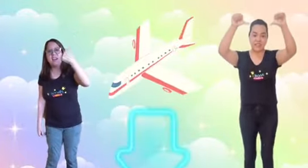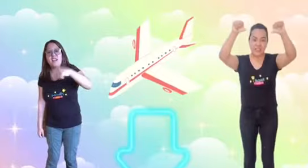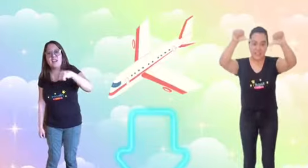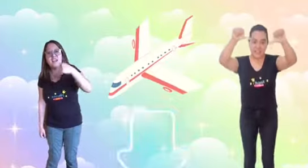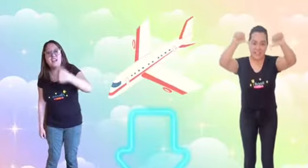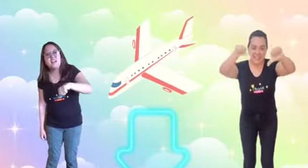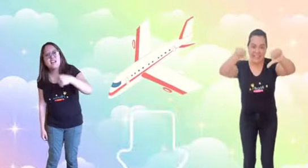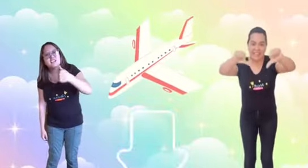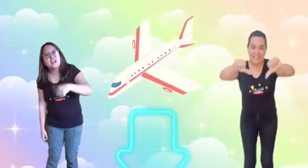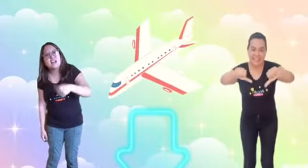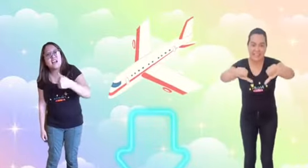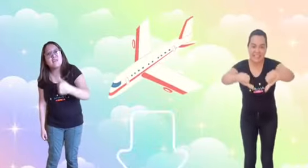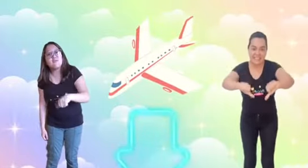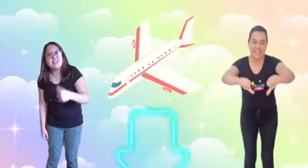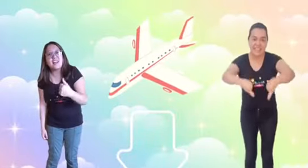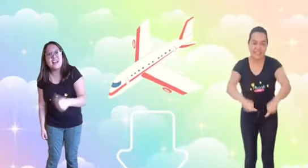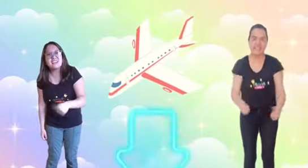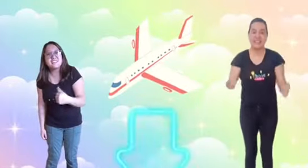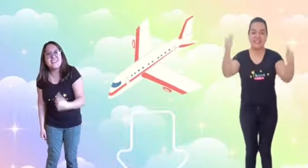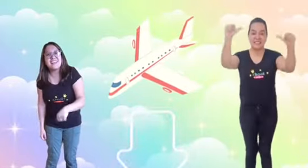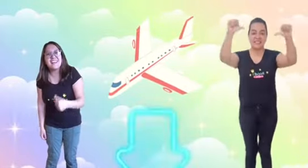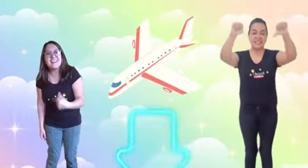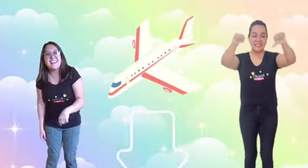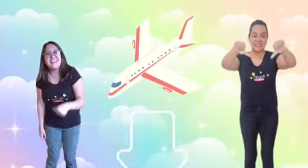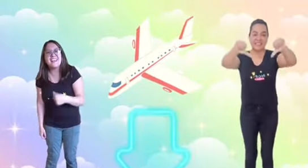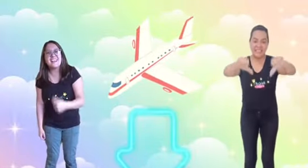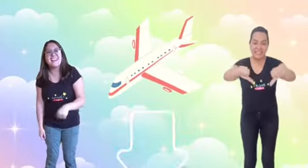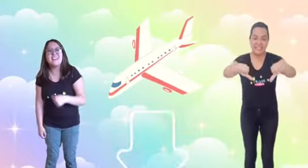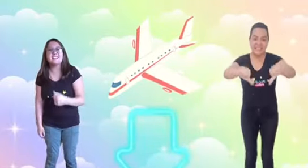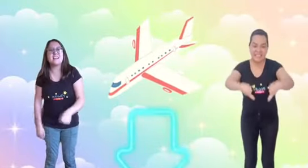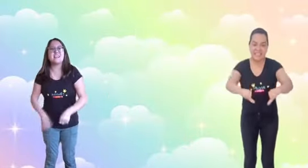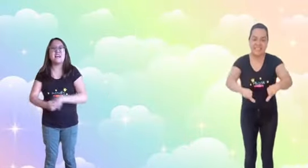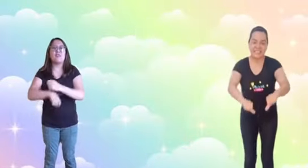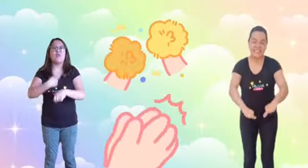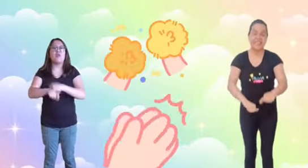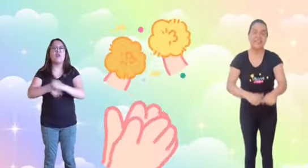se acabó, la gasolina se acabó,